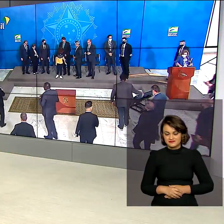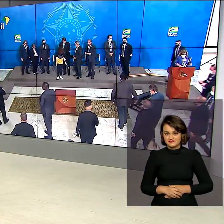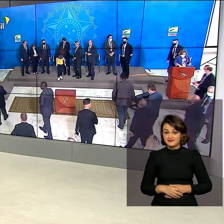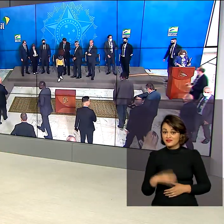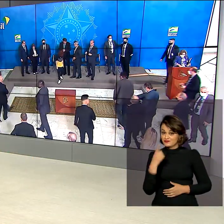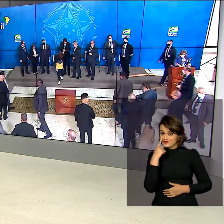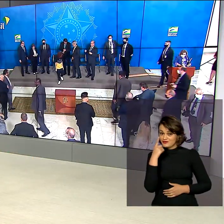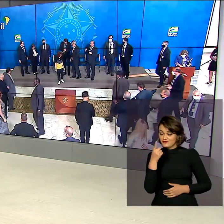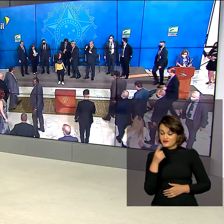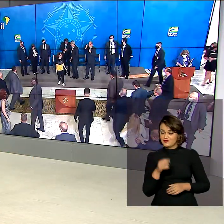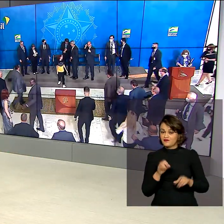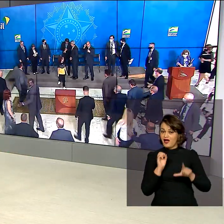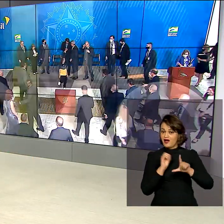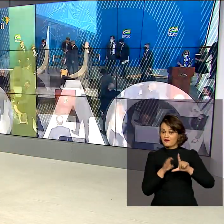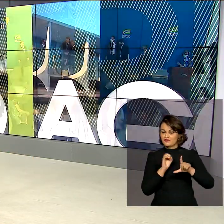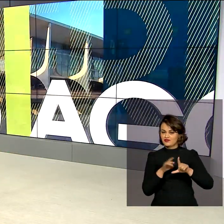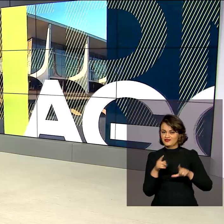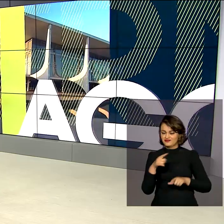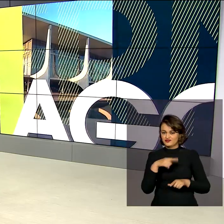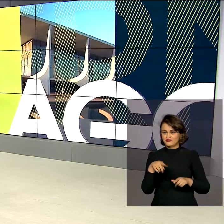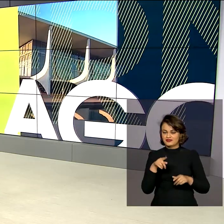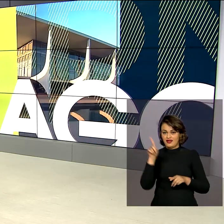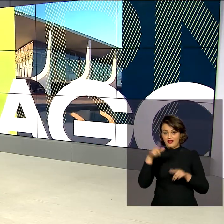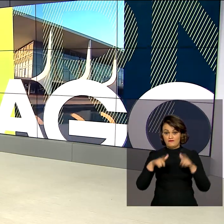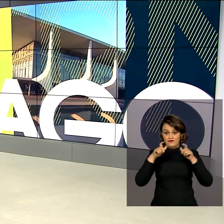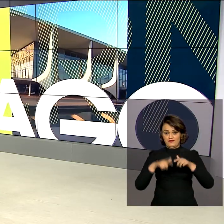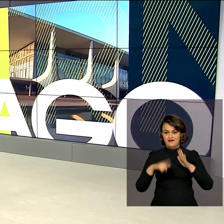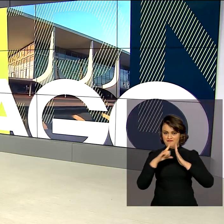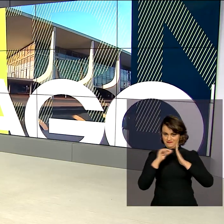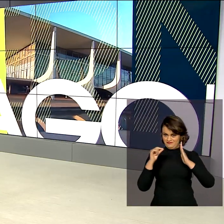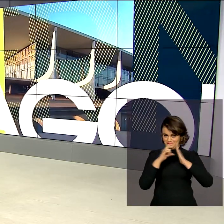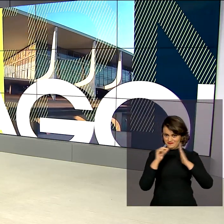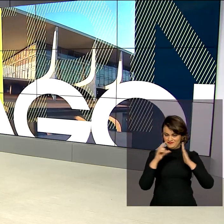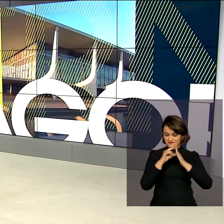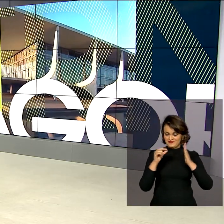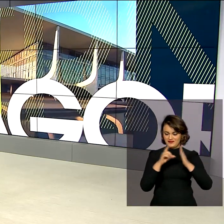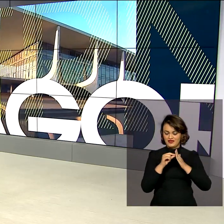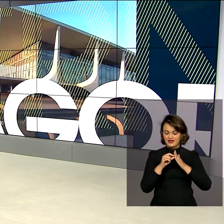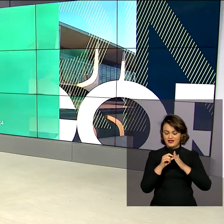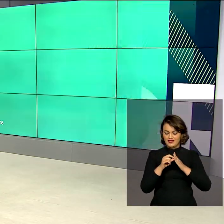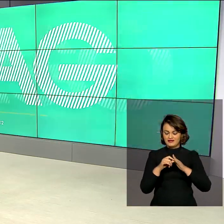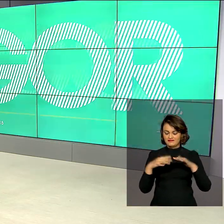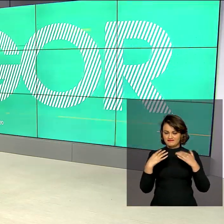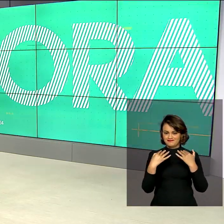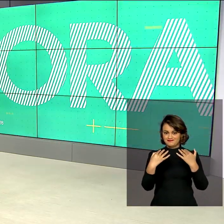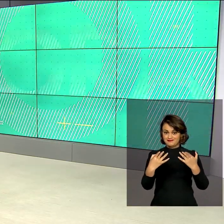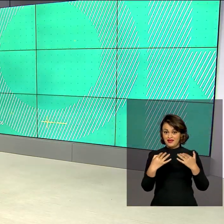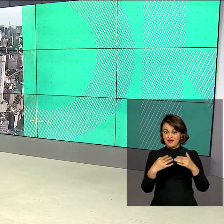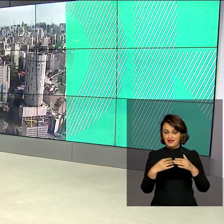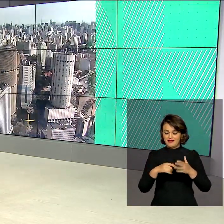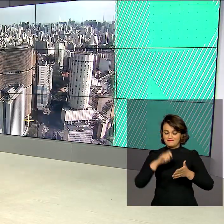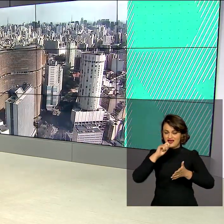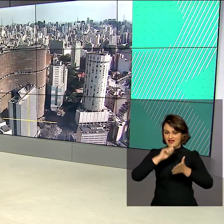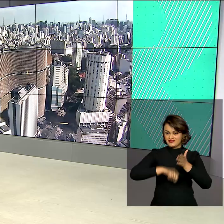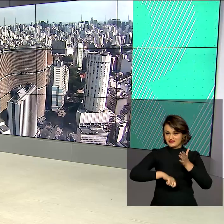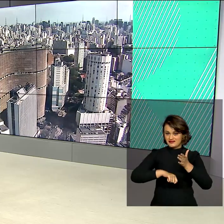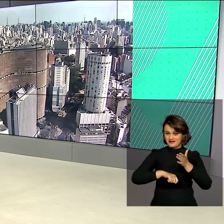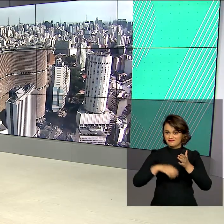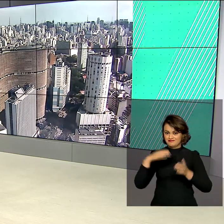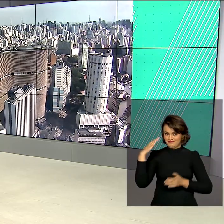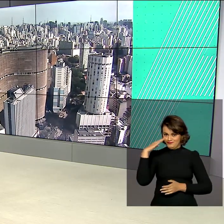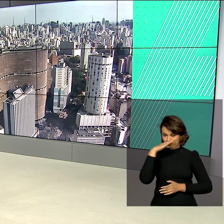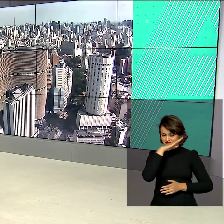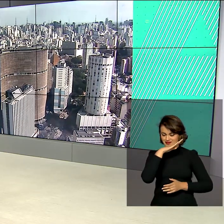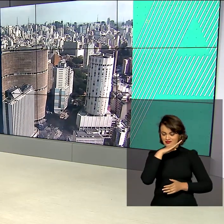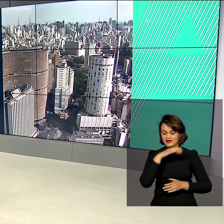Tá aí, você acompanhou ao vivo com a gente do Palácio do Planalto em Brasília, cerimônia em que o presidente Jair